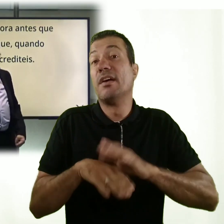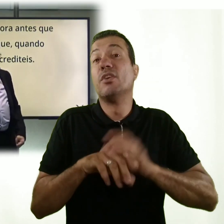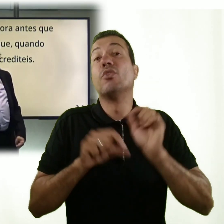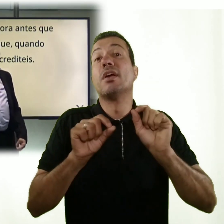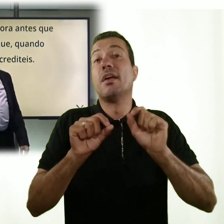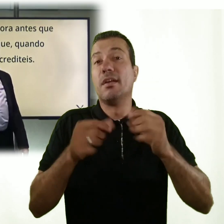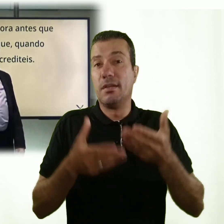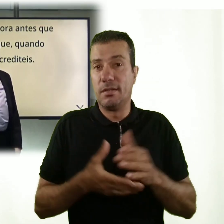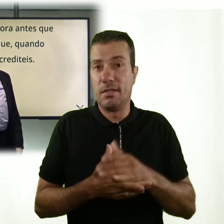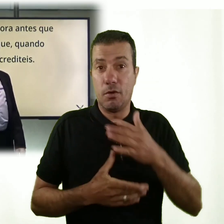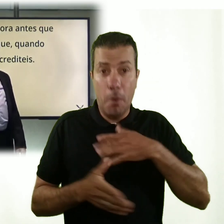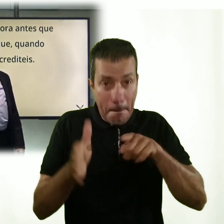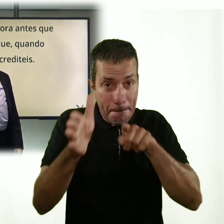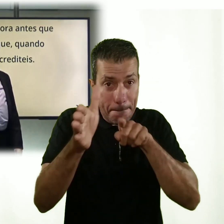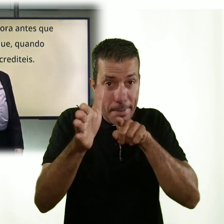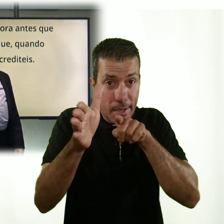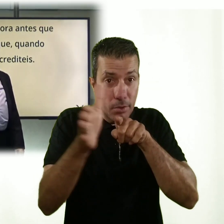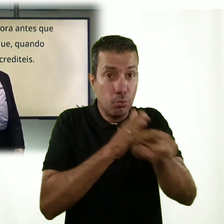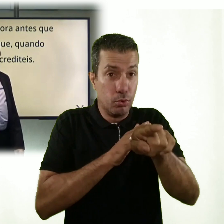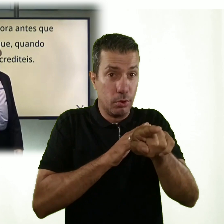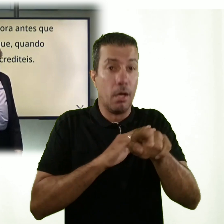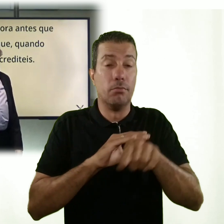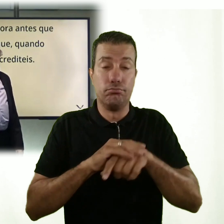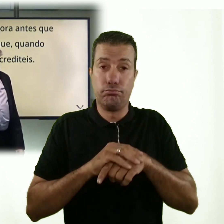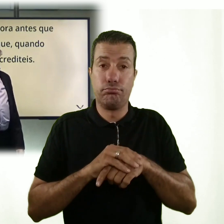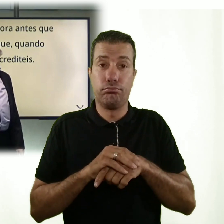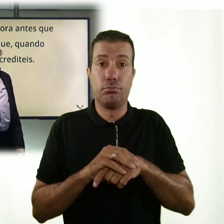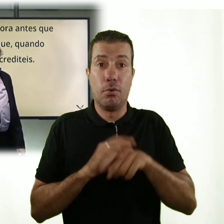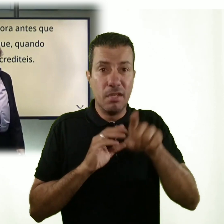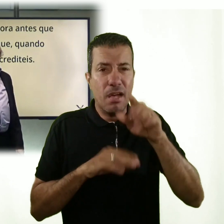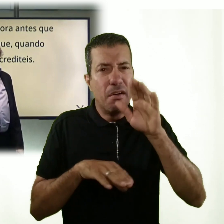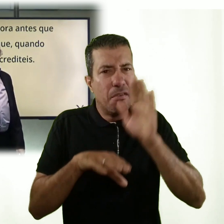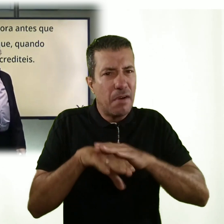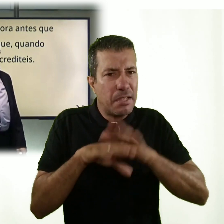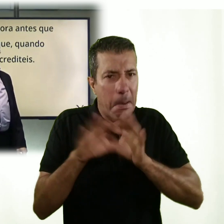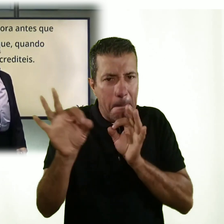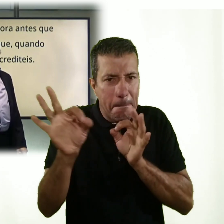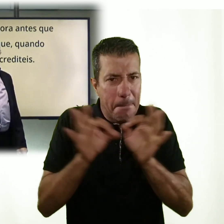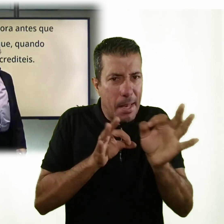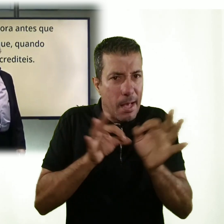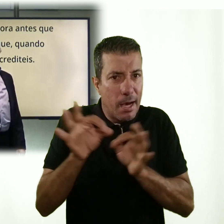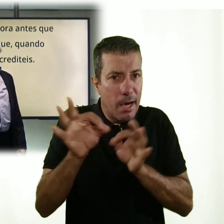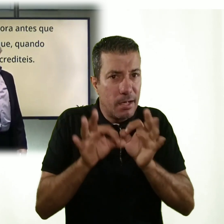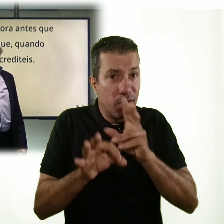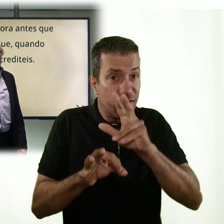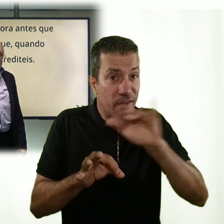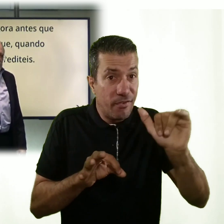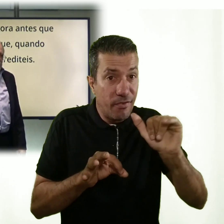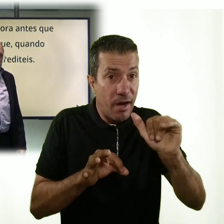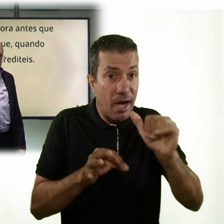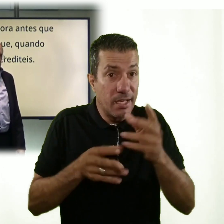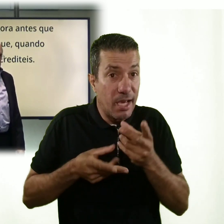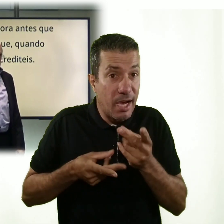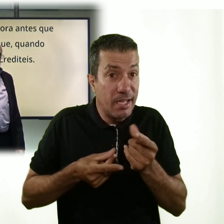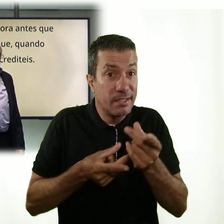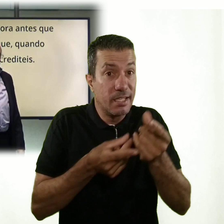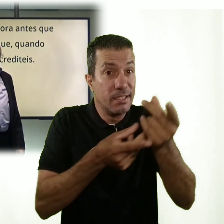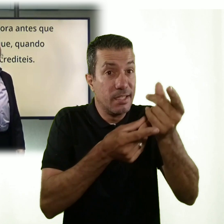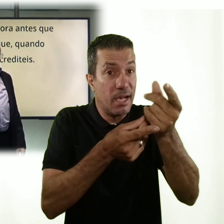vou te fazer uma pergunta muito singela. Você está fazendo planos de onde você vai passar a eternidade?